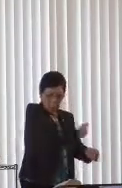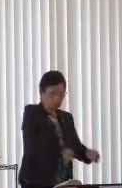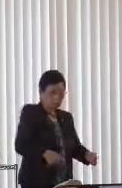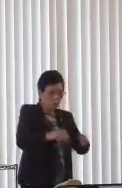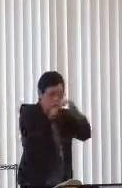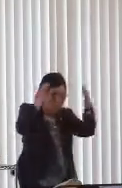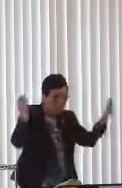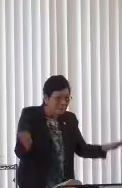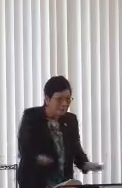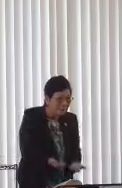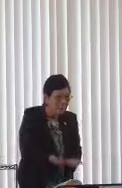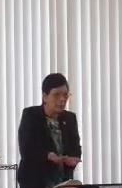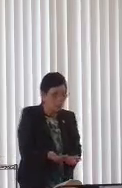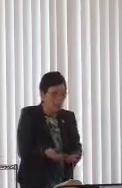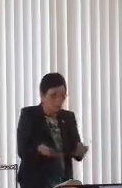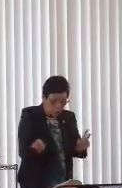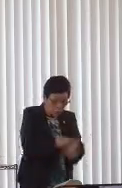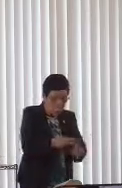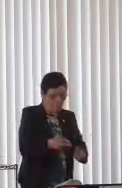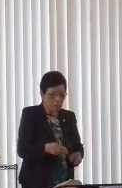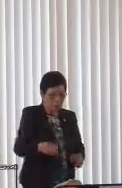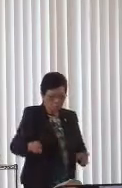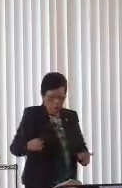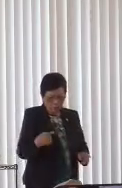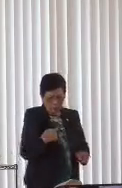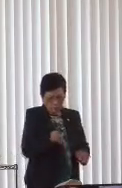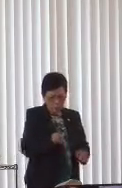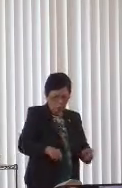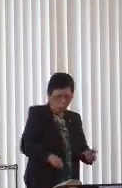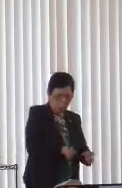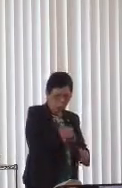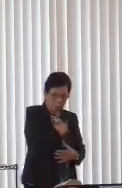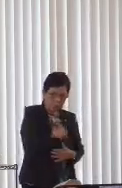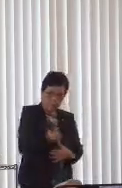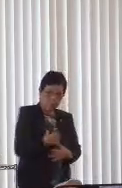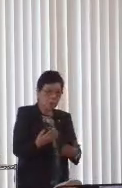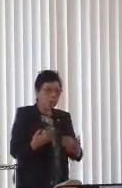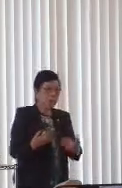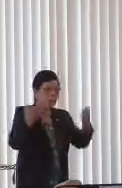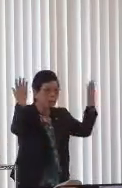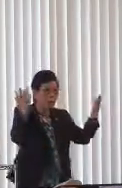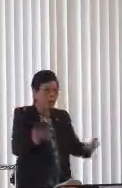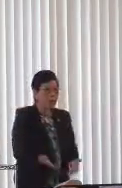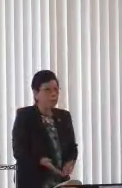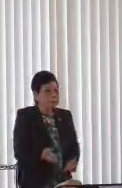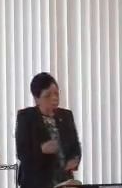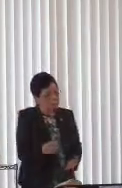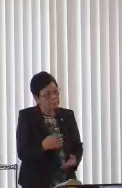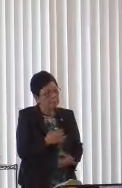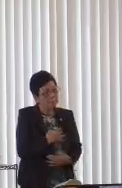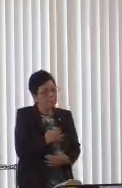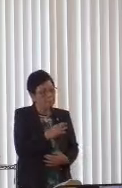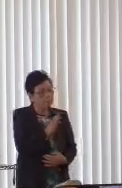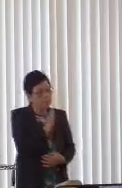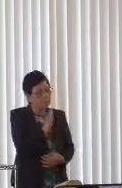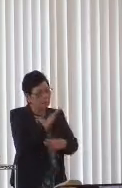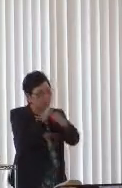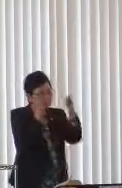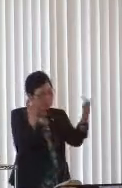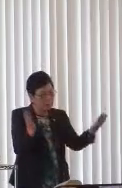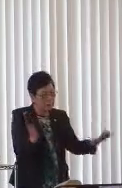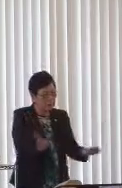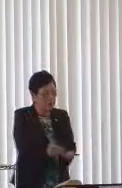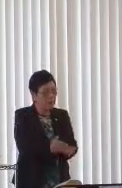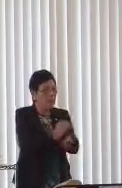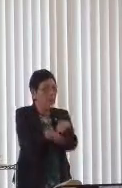な意味で、もう二度と自分の罪に苦しむことはない、またサタンの誘惑に苦しむことはない、完全な